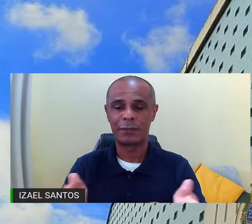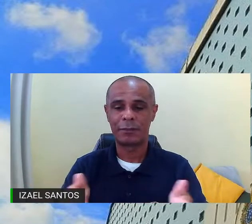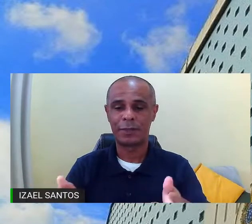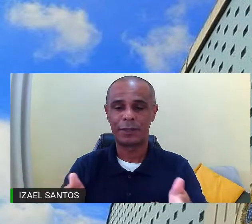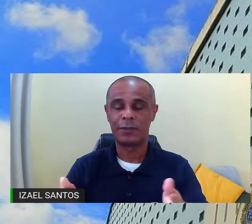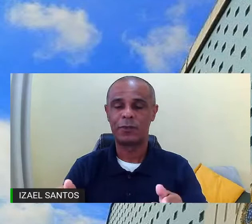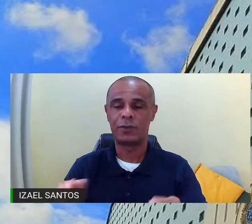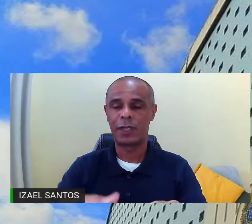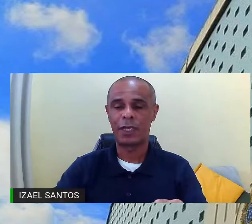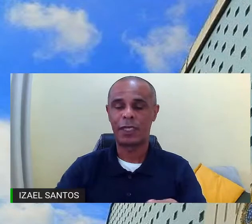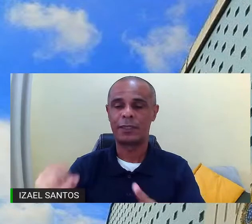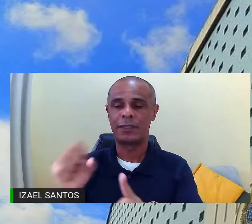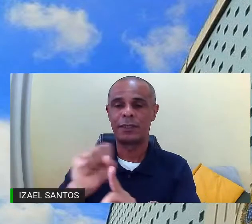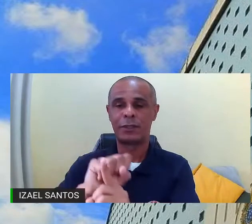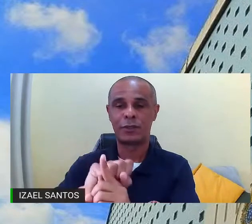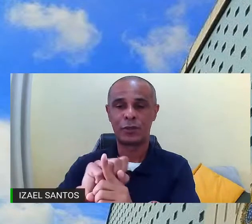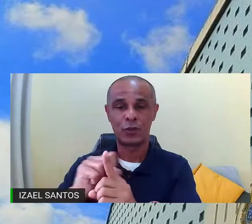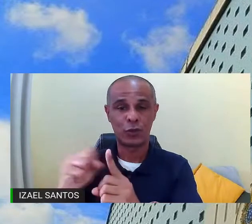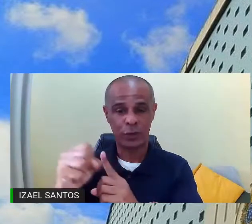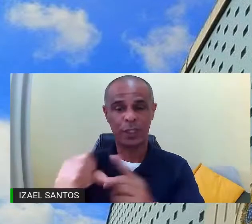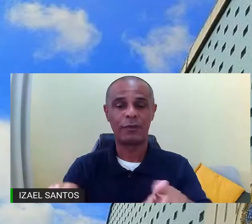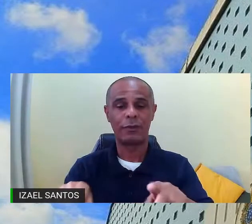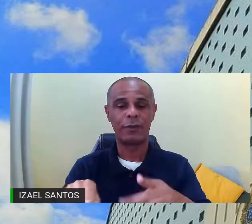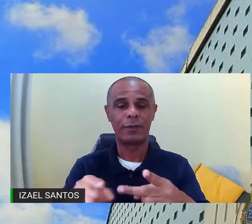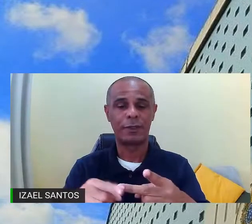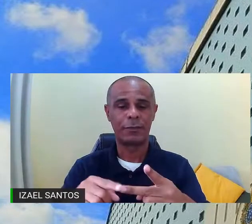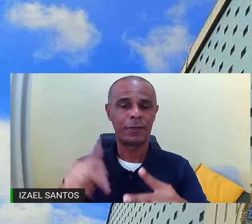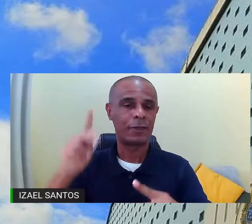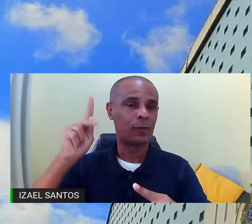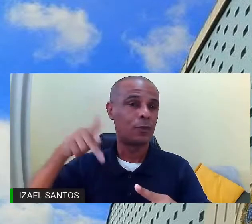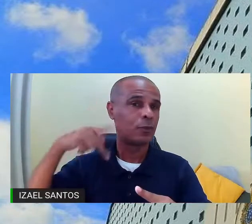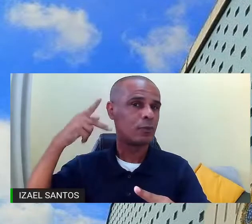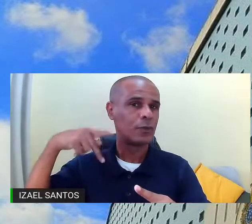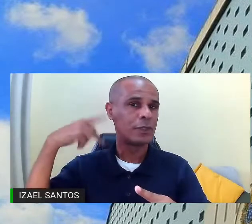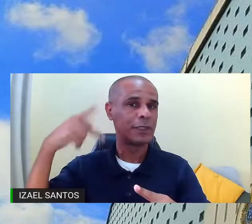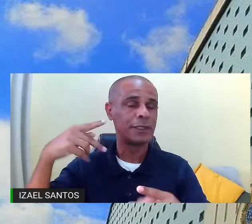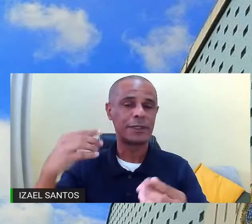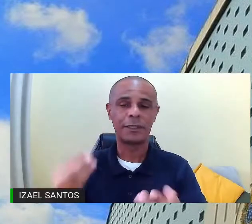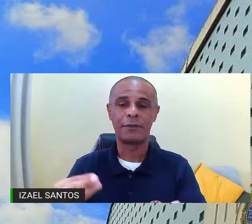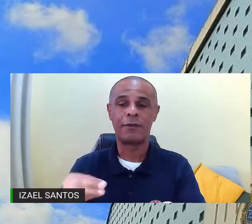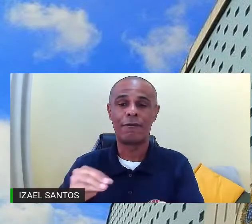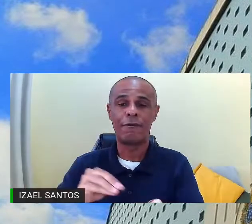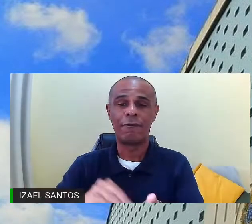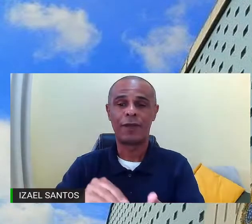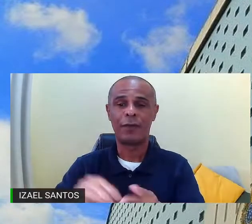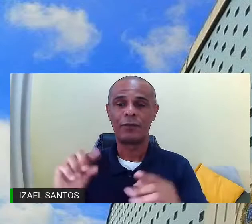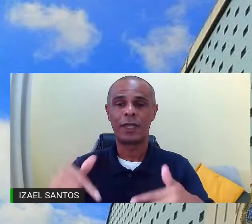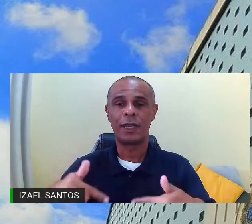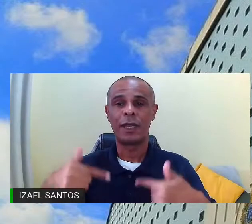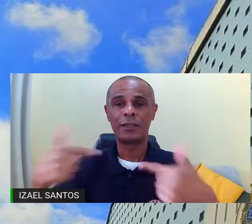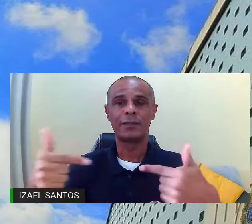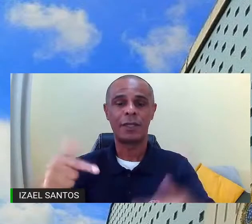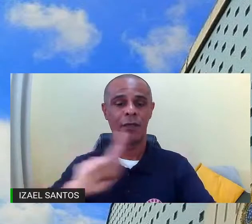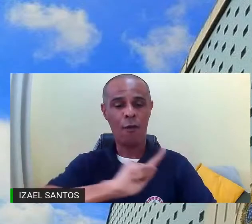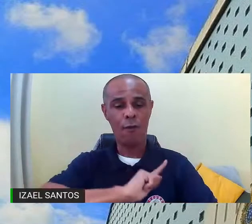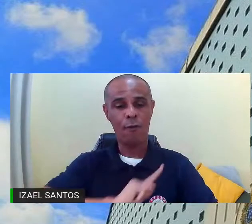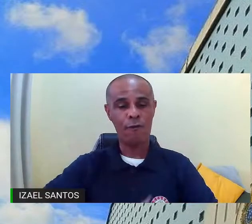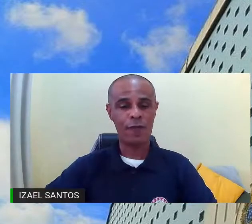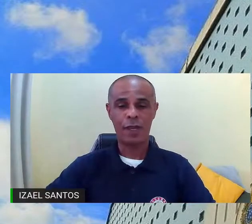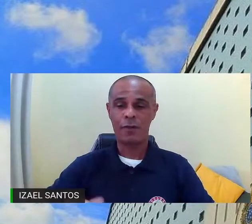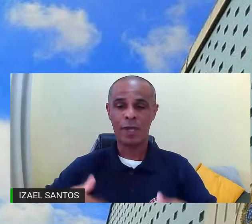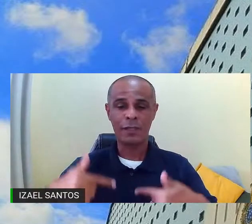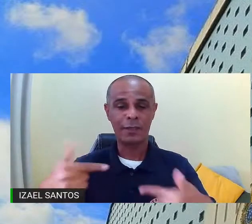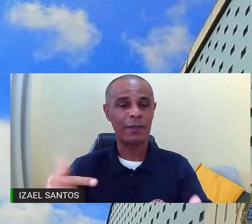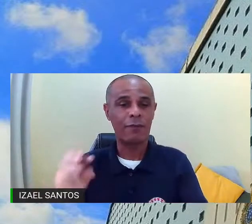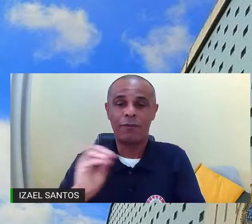e políticas que nos afligem diante do desgoverno que rege as relações sociais e políticas